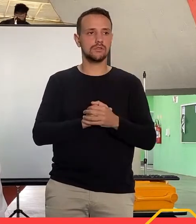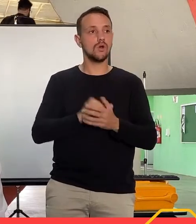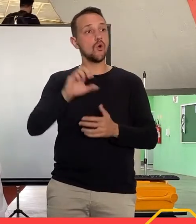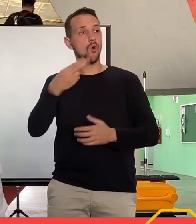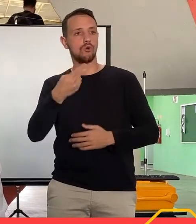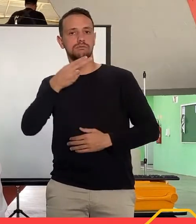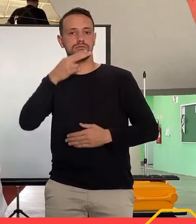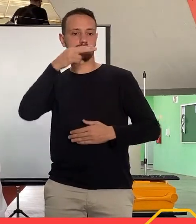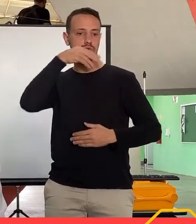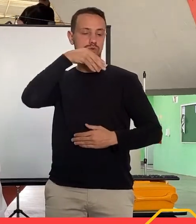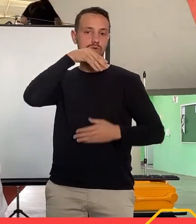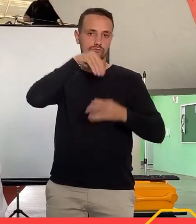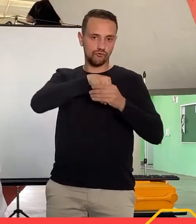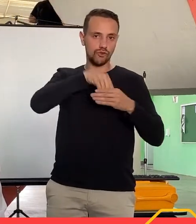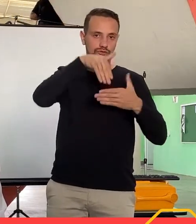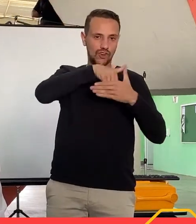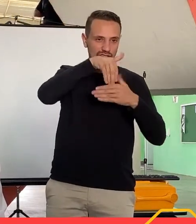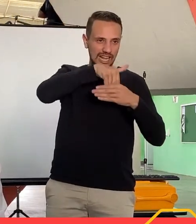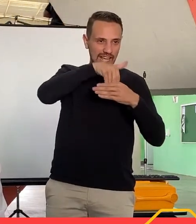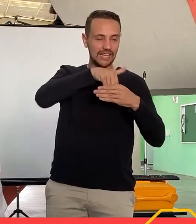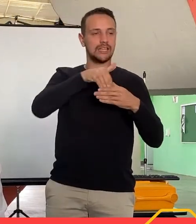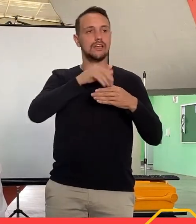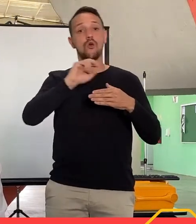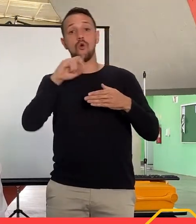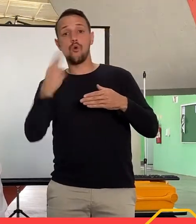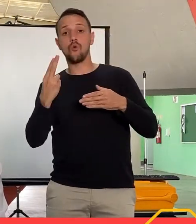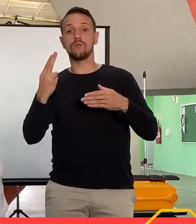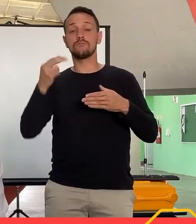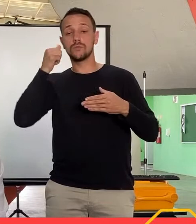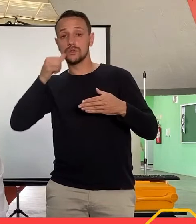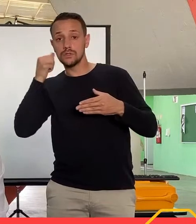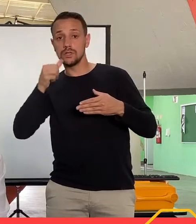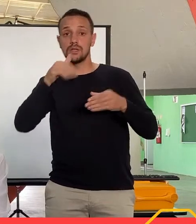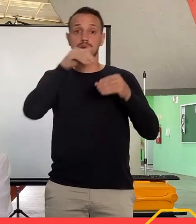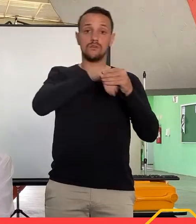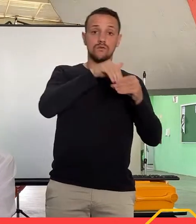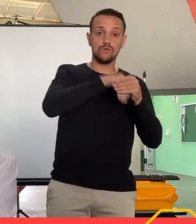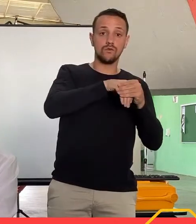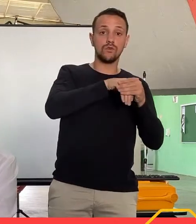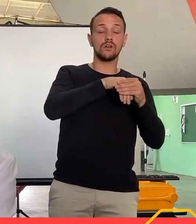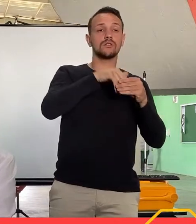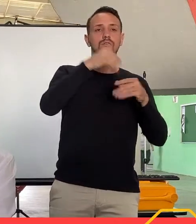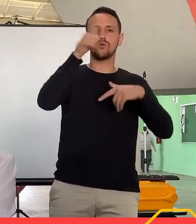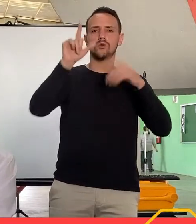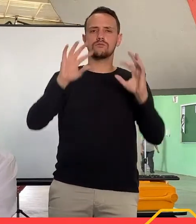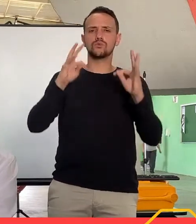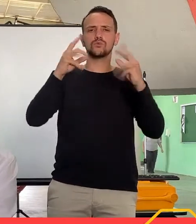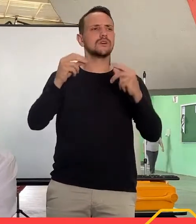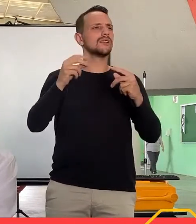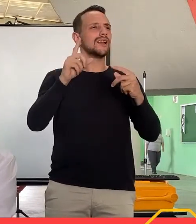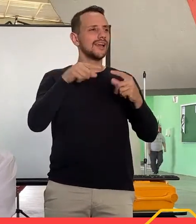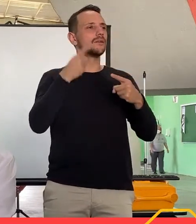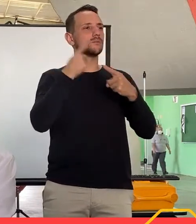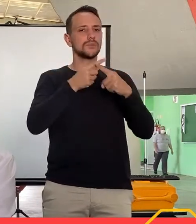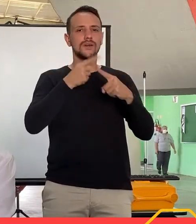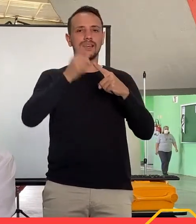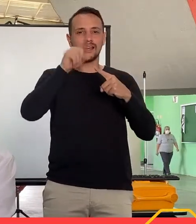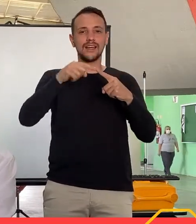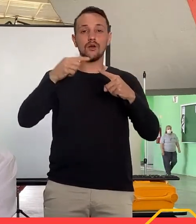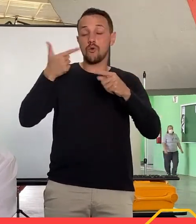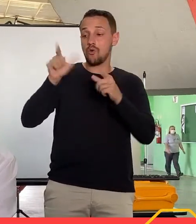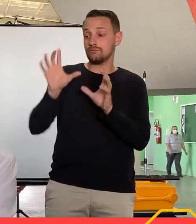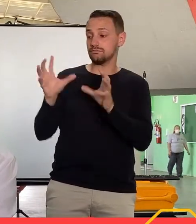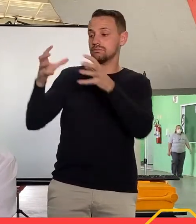voto feminino, o voto não censitário, o voto universal. Você já está numa outra dimensão, numa outra família